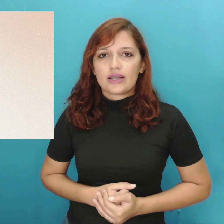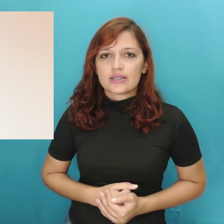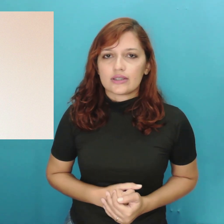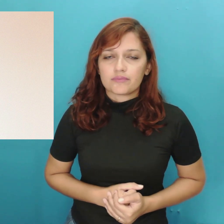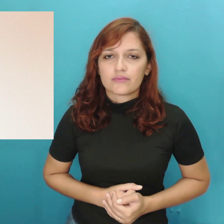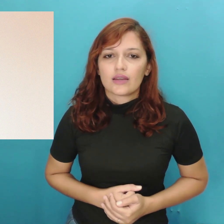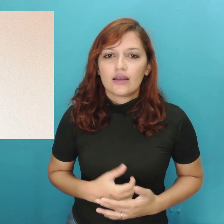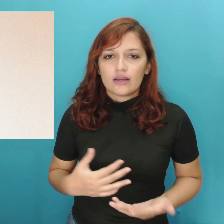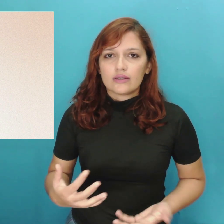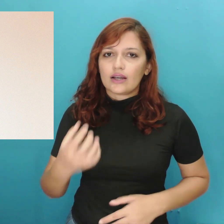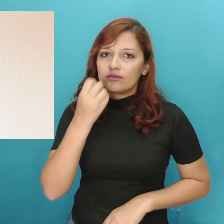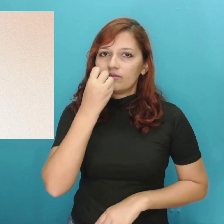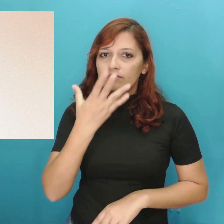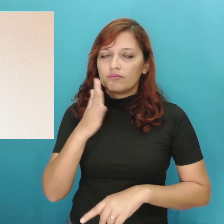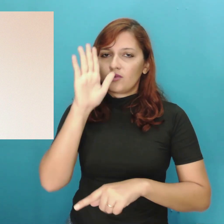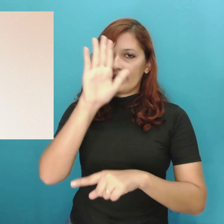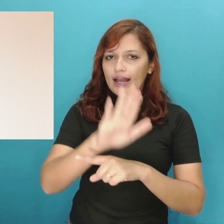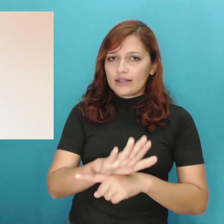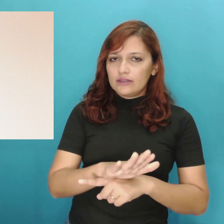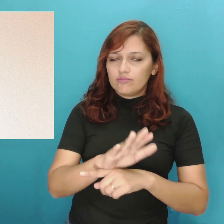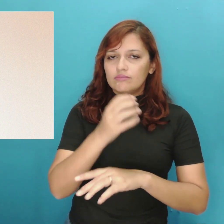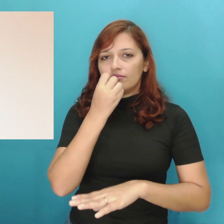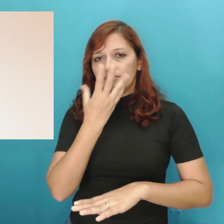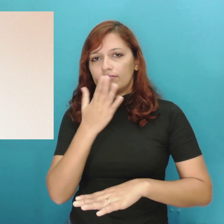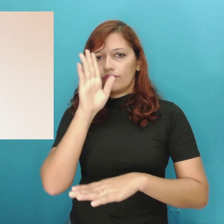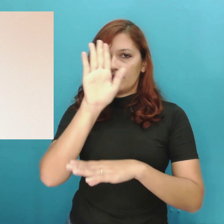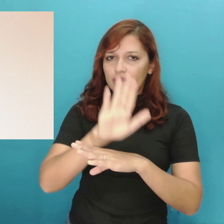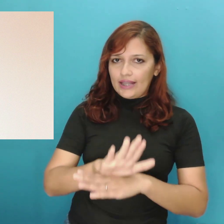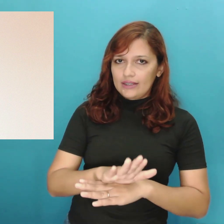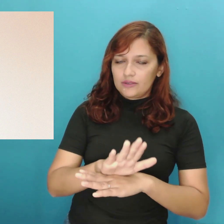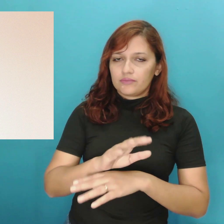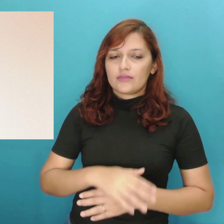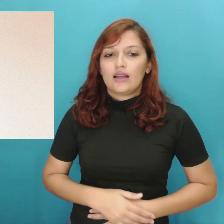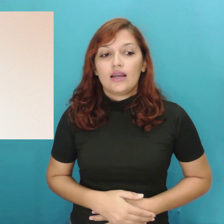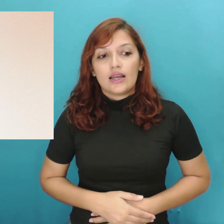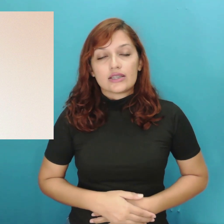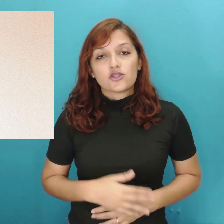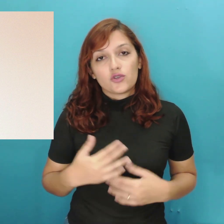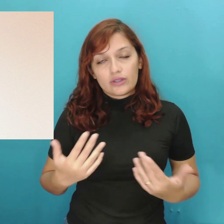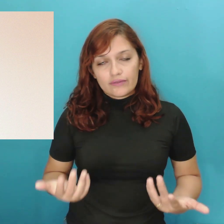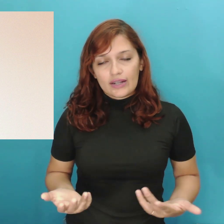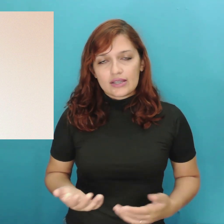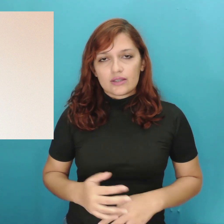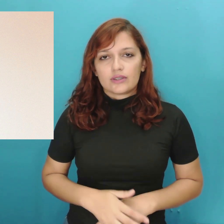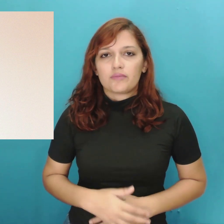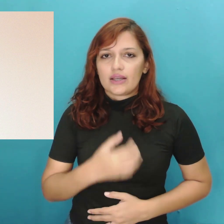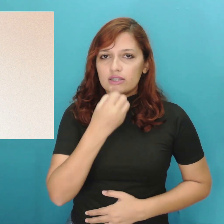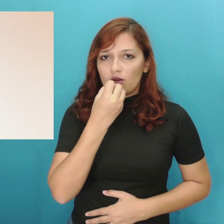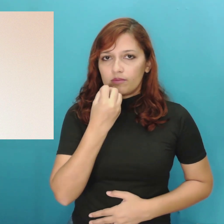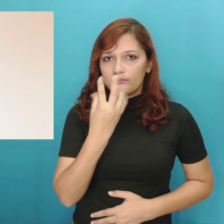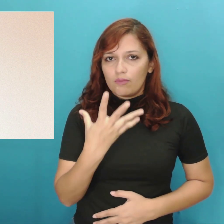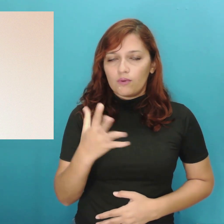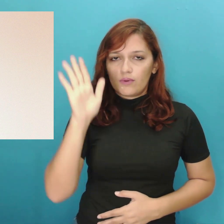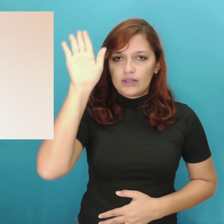reside. Então, boa tarde, boa tarde. Existe outra variação também assim, boa